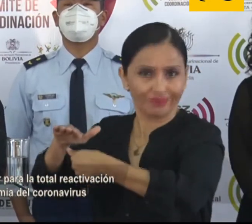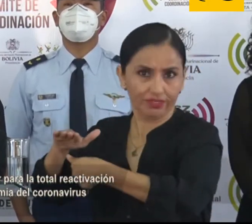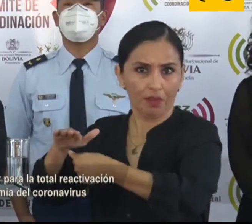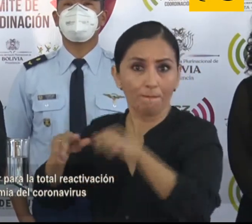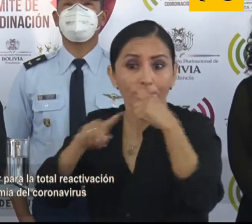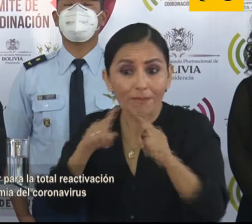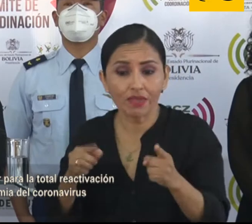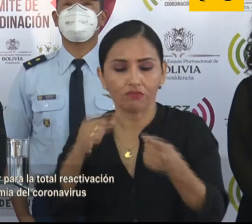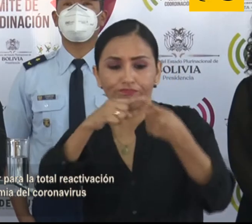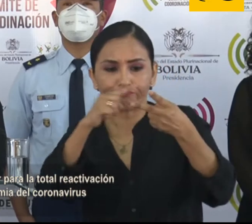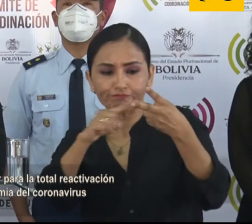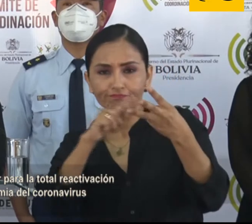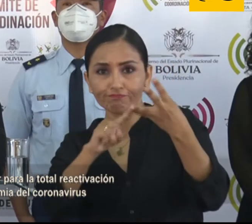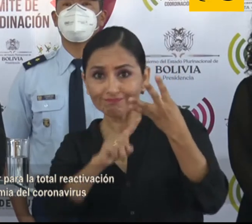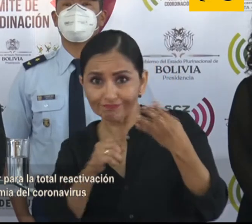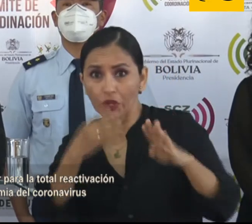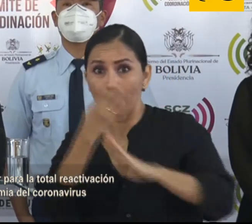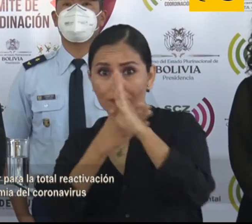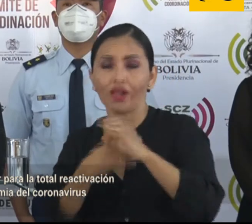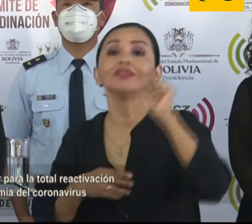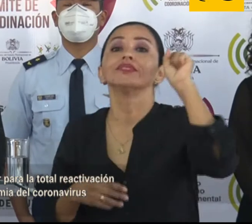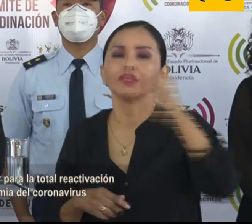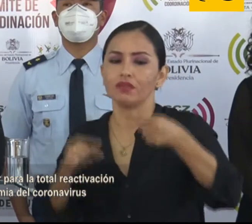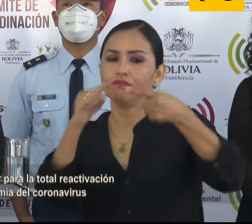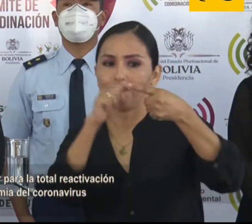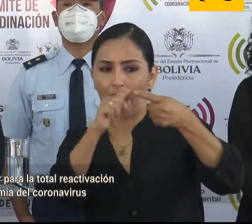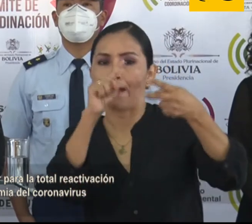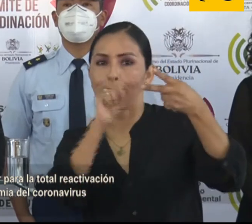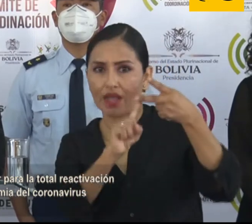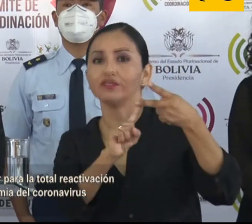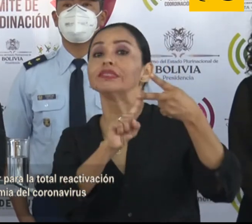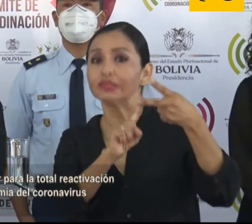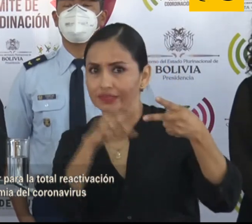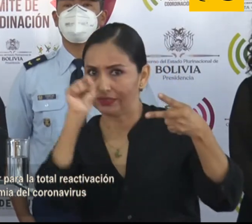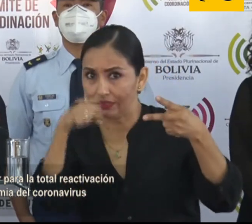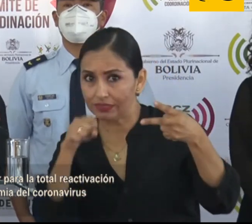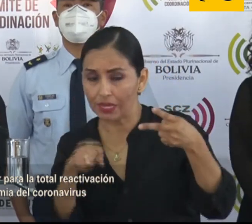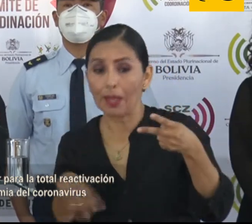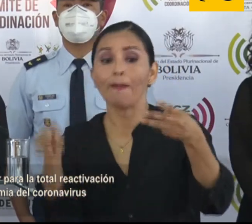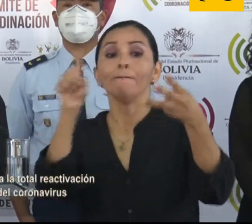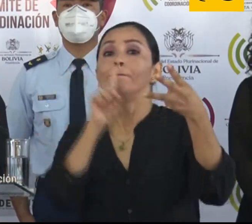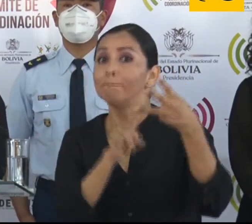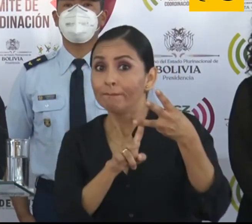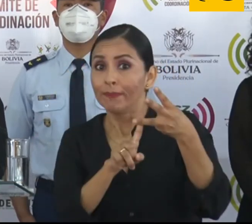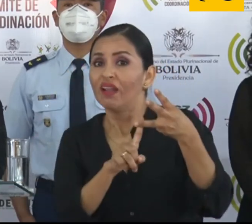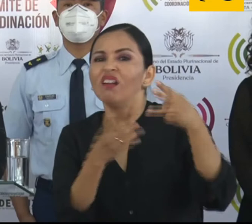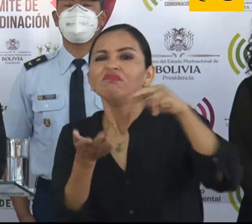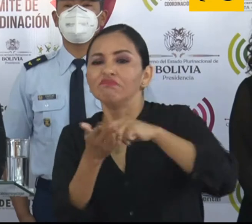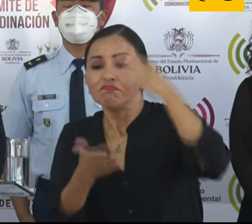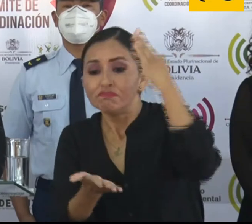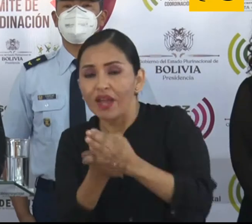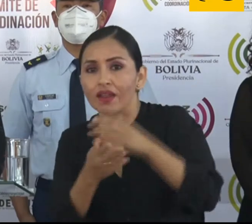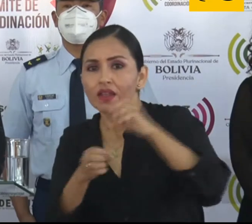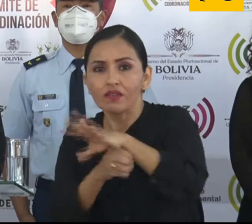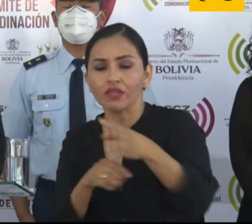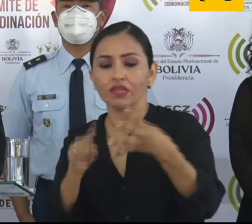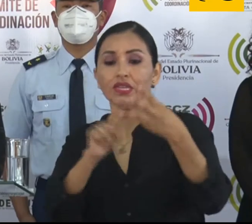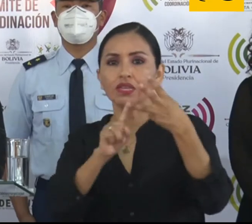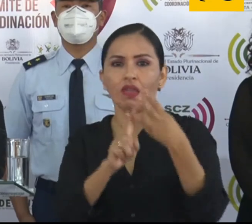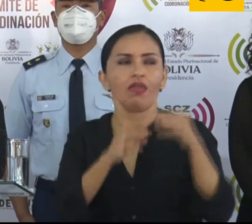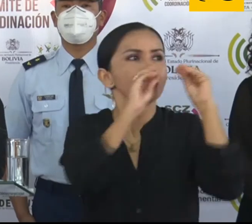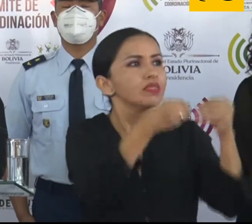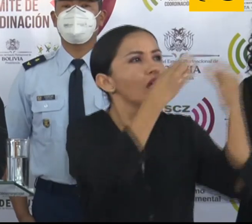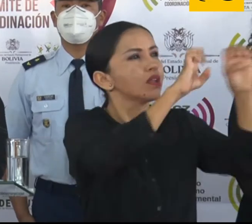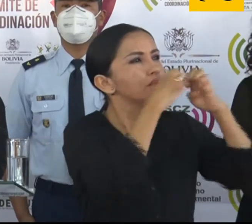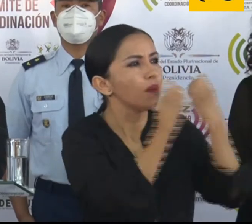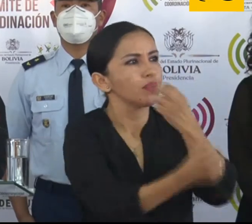en mantener las medidas de seguridad que ya les he comentado. Frenar el virus también significa equipar